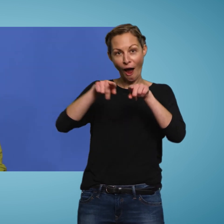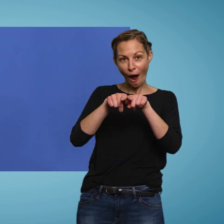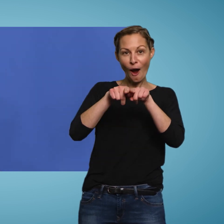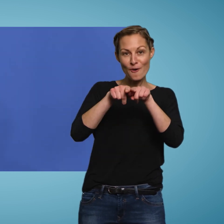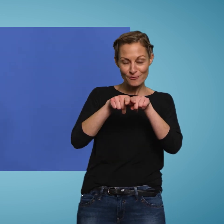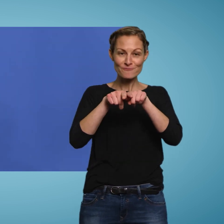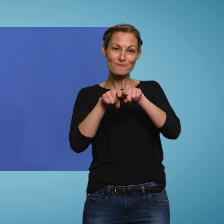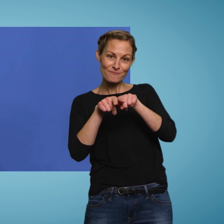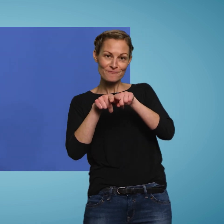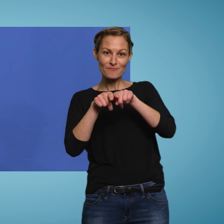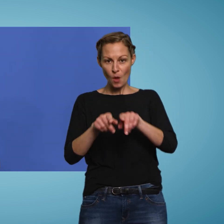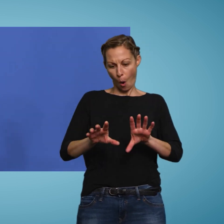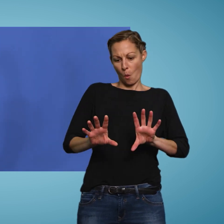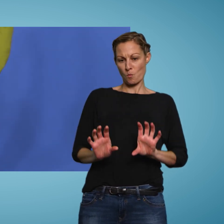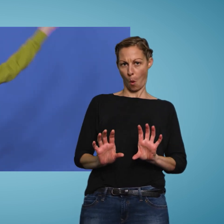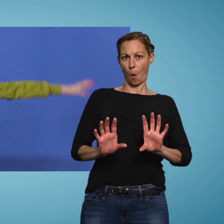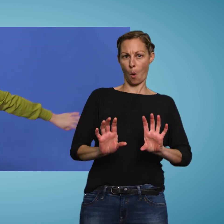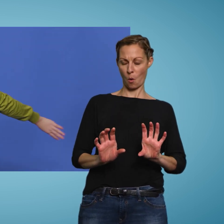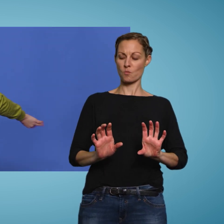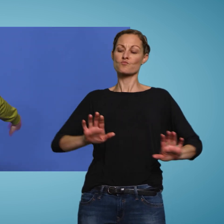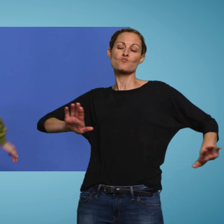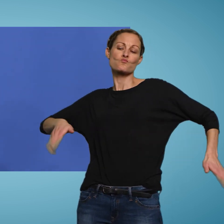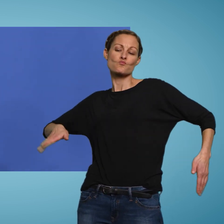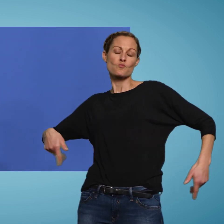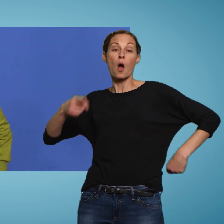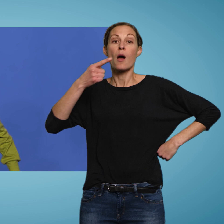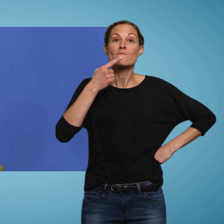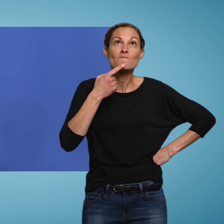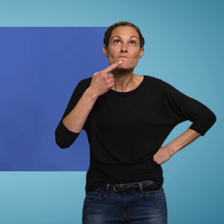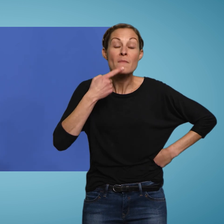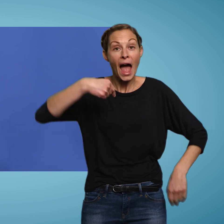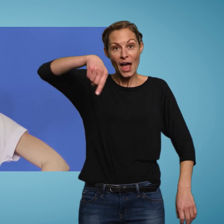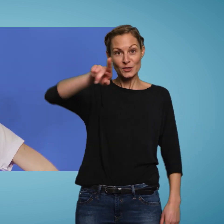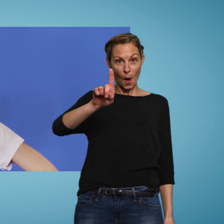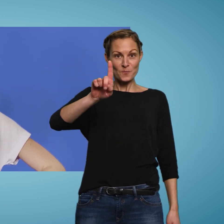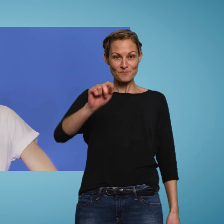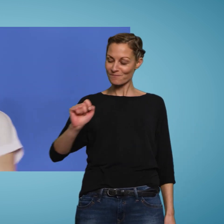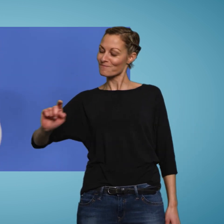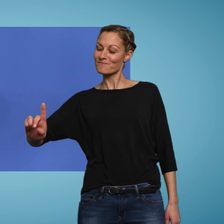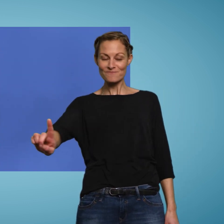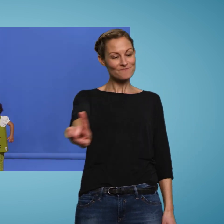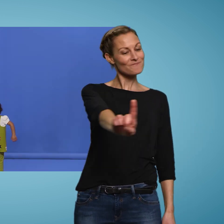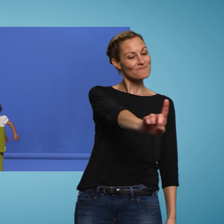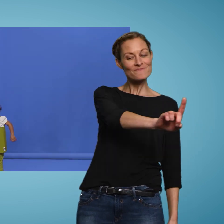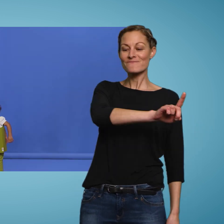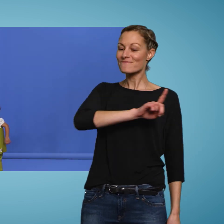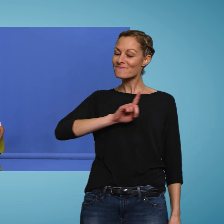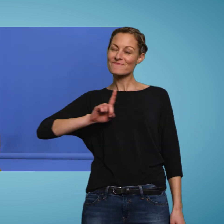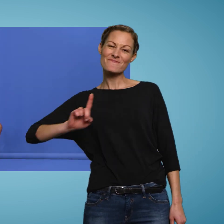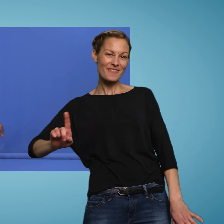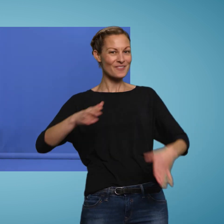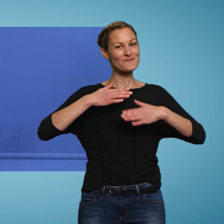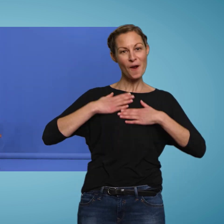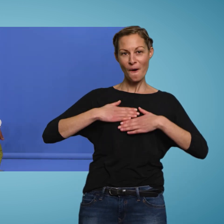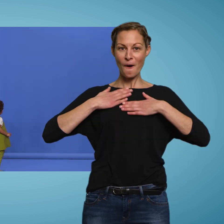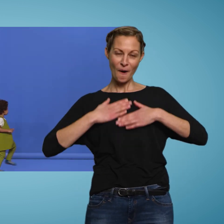rechte auch, klopft sich zweimal auf den Po und dann sagt er so, ich dreh mich mal im Kreis,